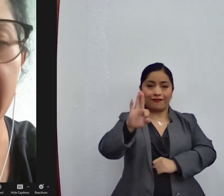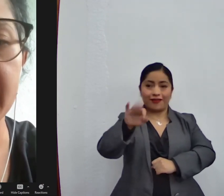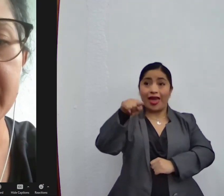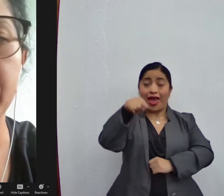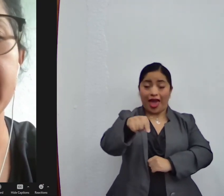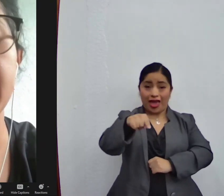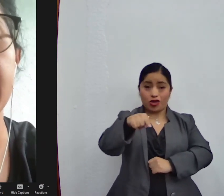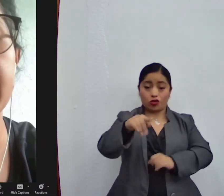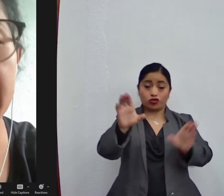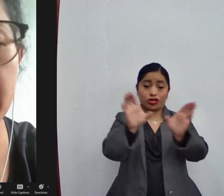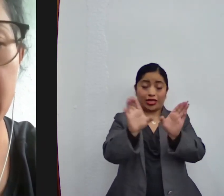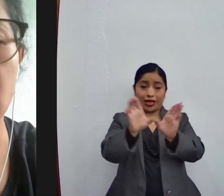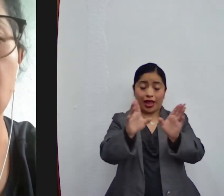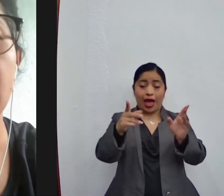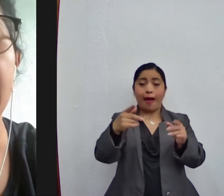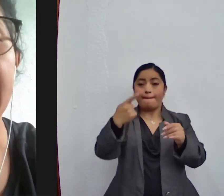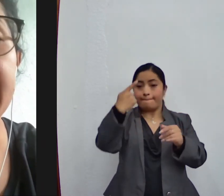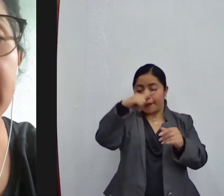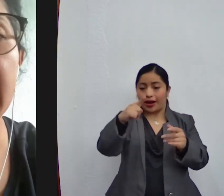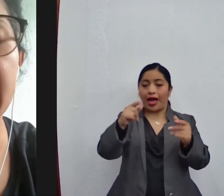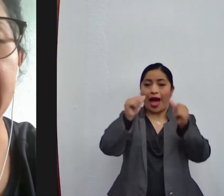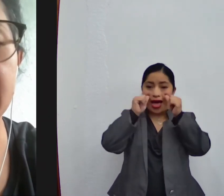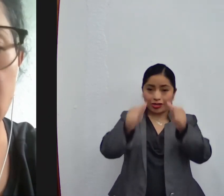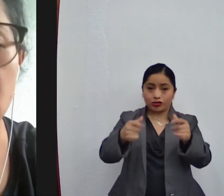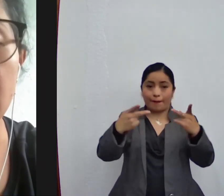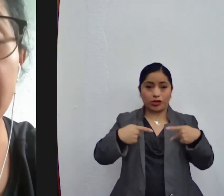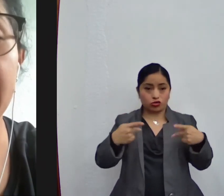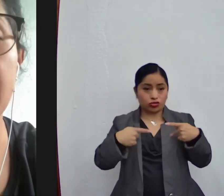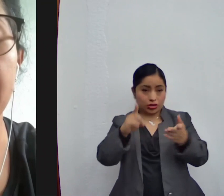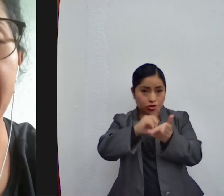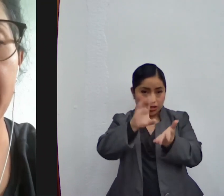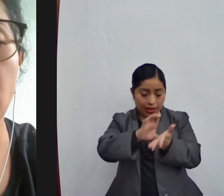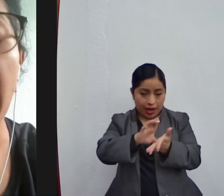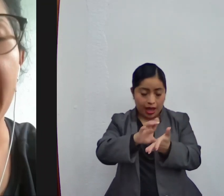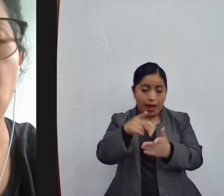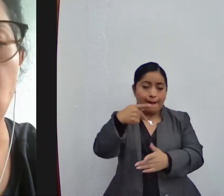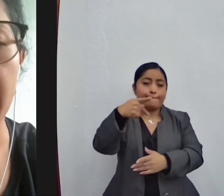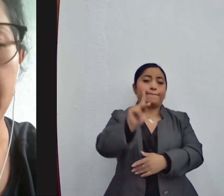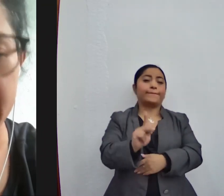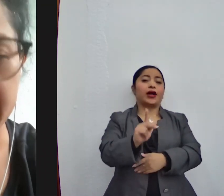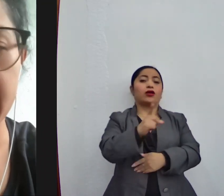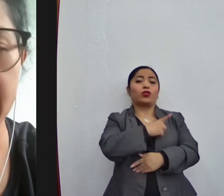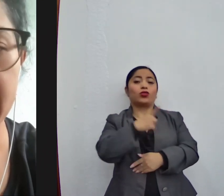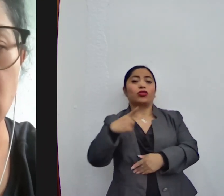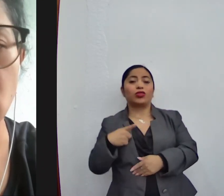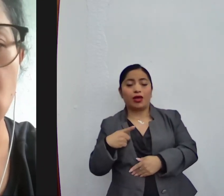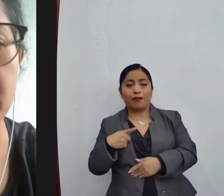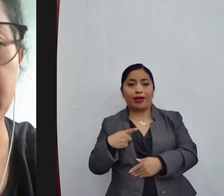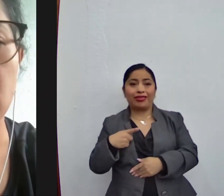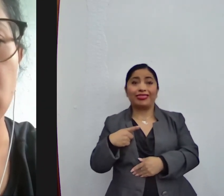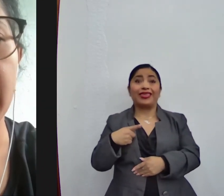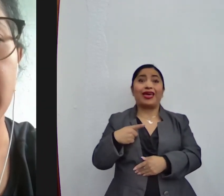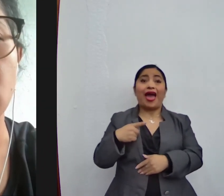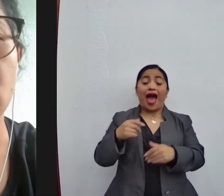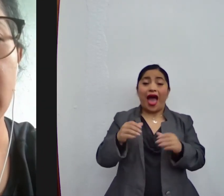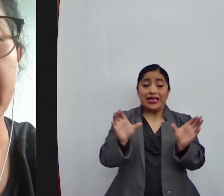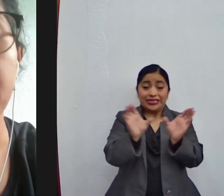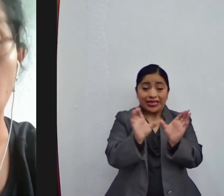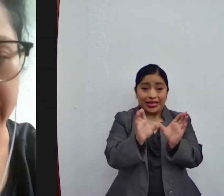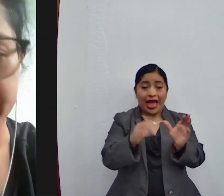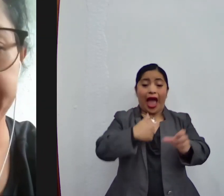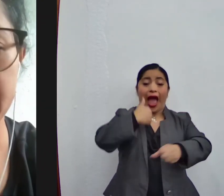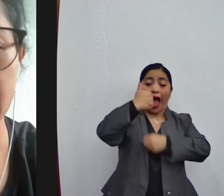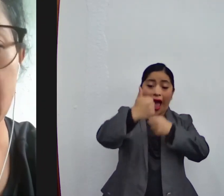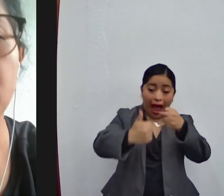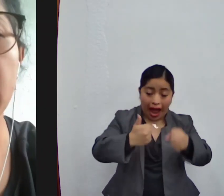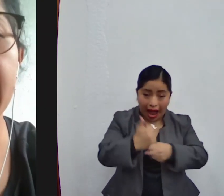la discapacidad. Sin embargo, esta acción se tiene que llevar a cabo anualmente. Nosotros les preguntábamos,